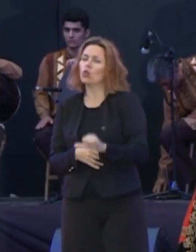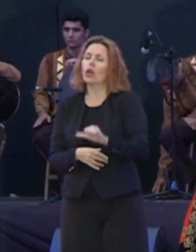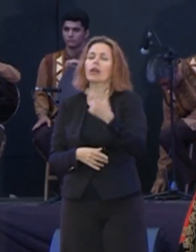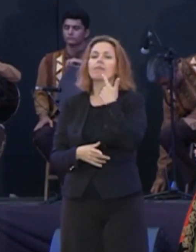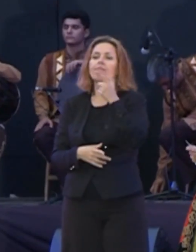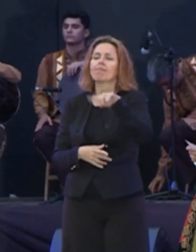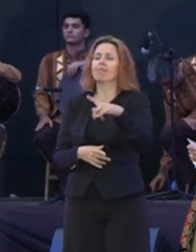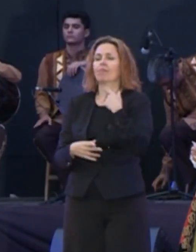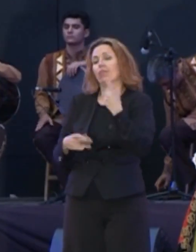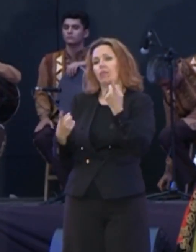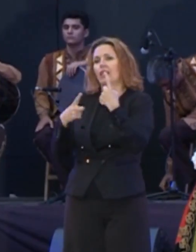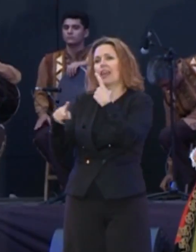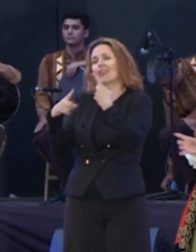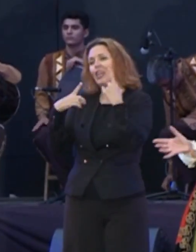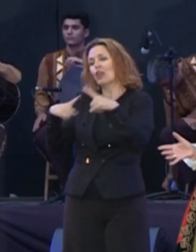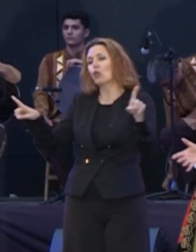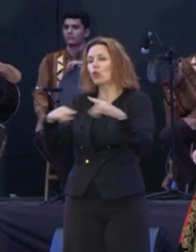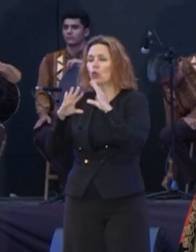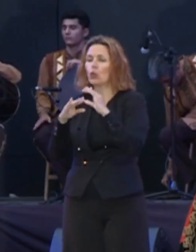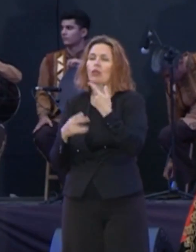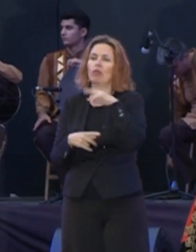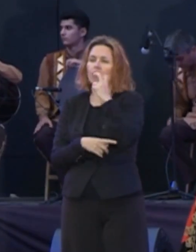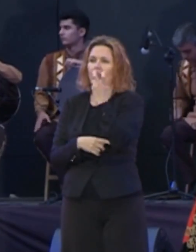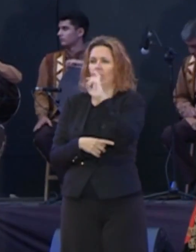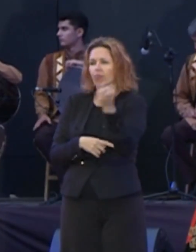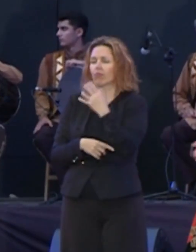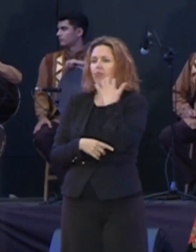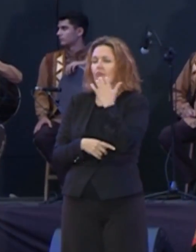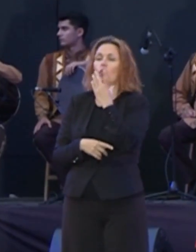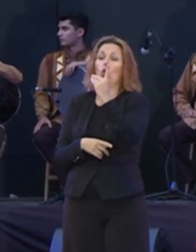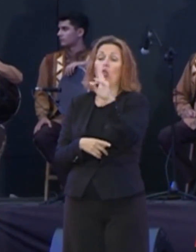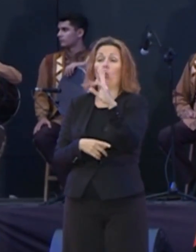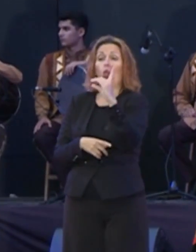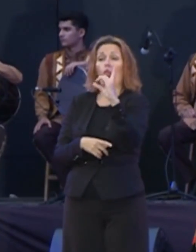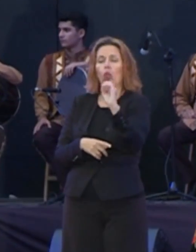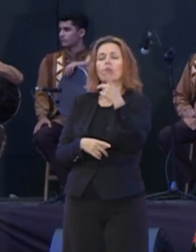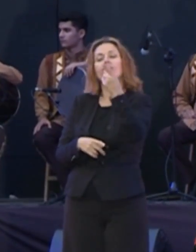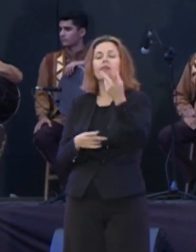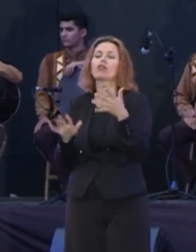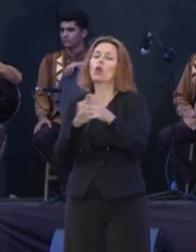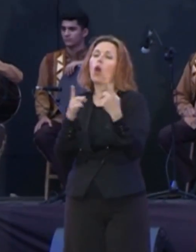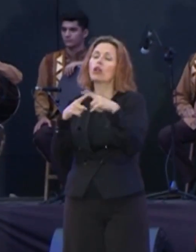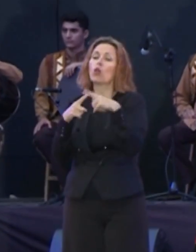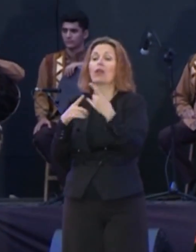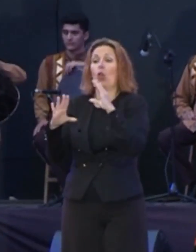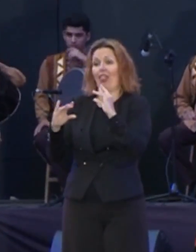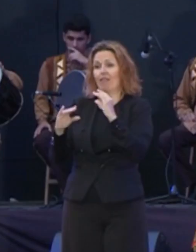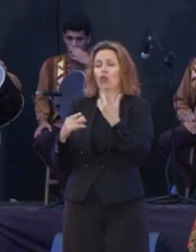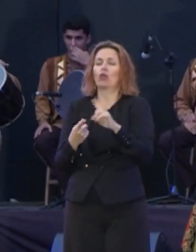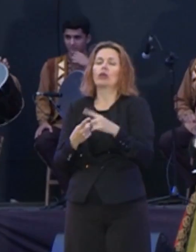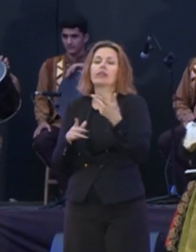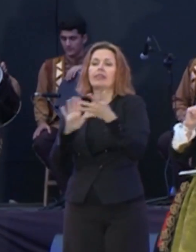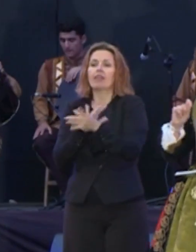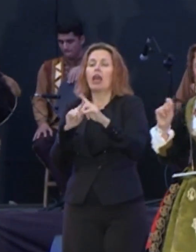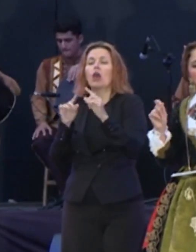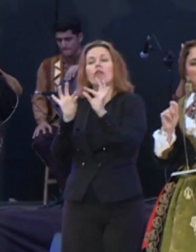instrumentos extraños, pero enormemente evocativos, como el duduk, que es el instrumento nacional, un instrumento de viento